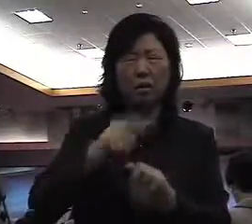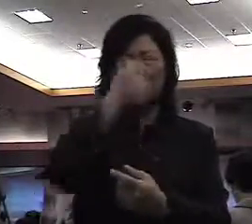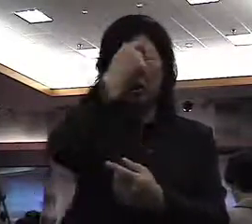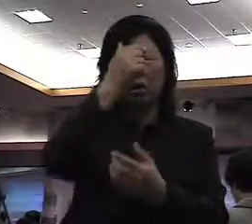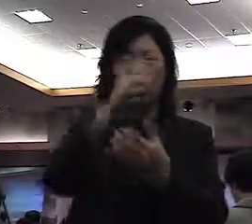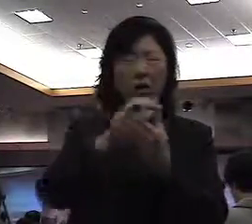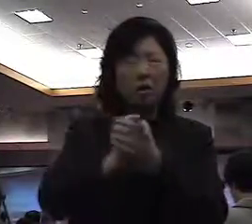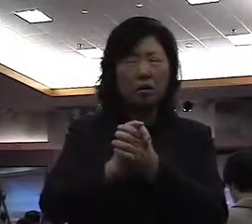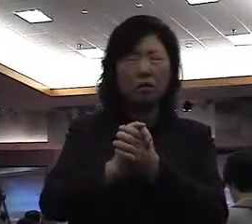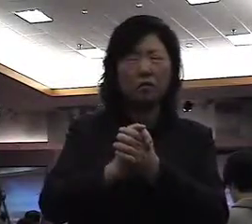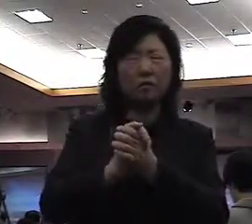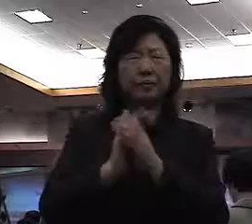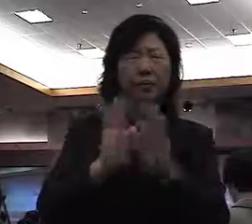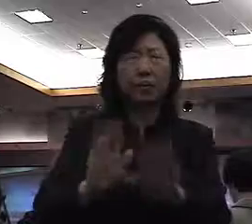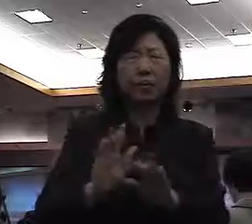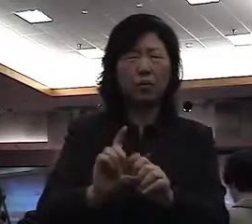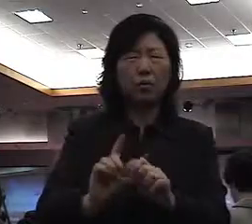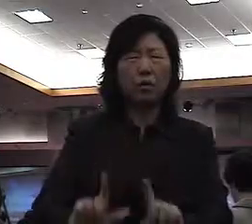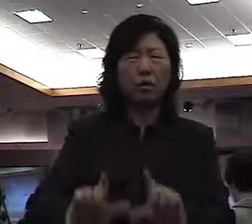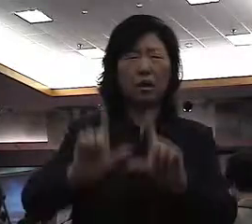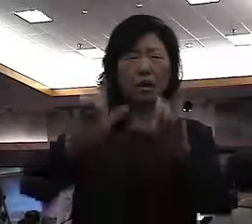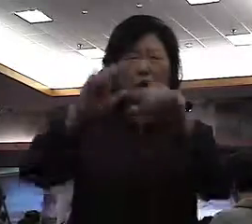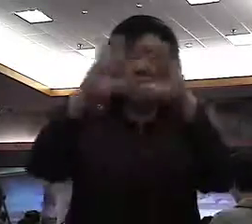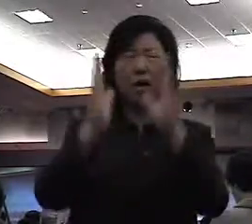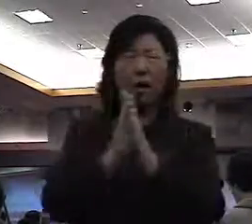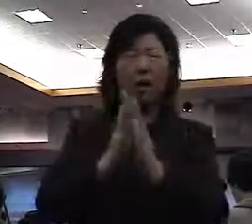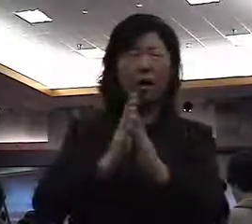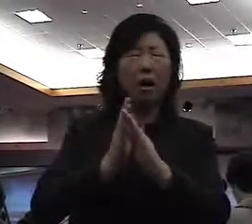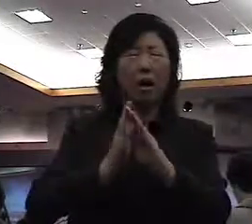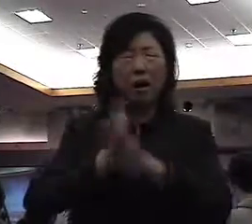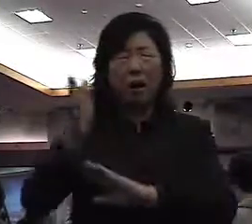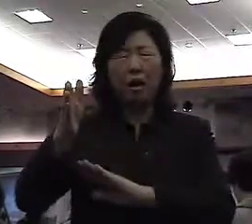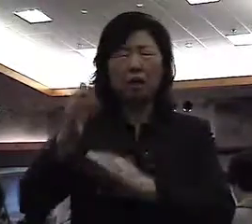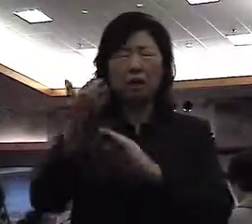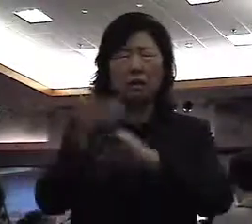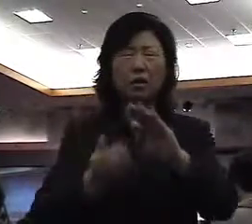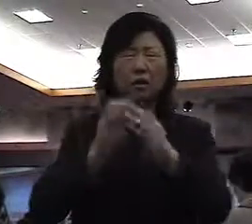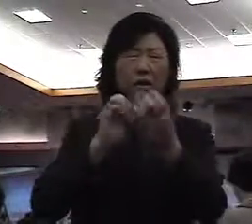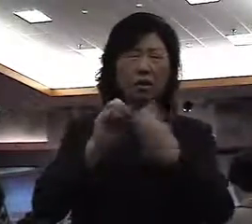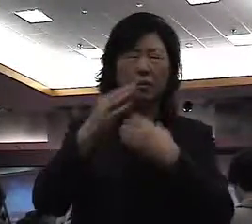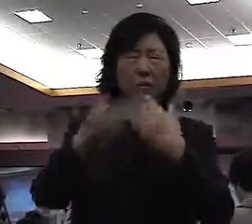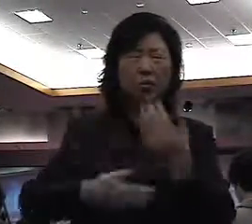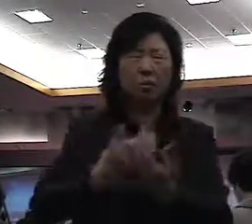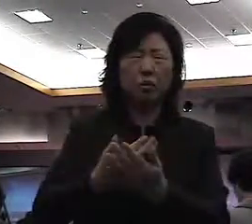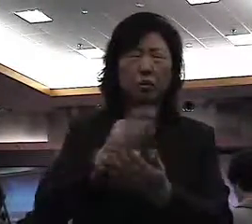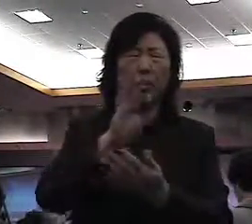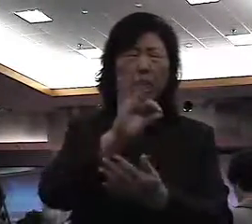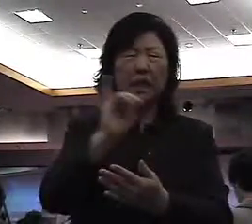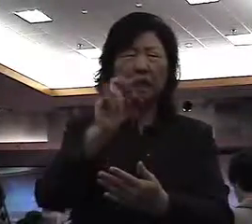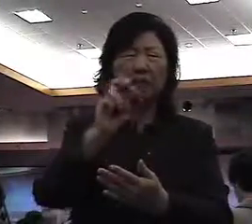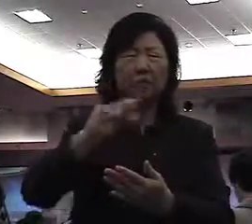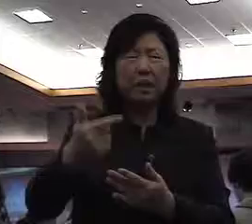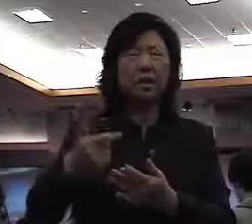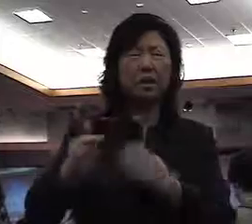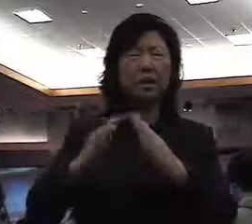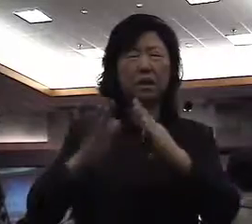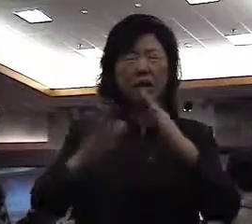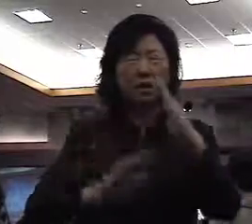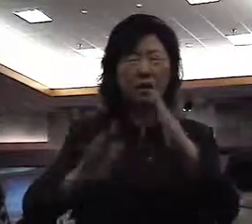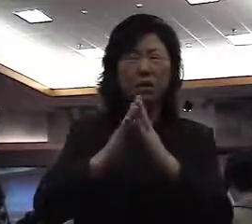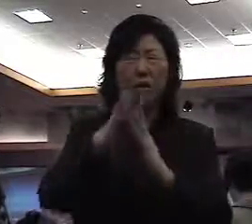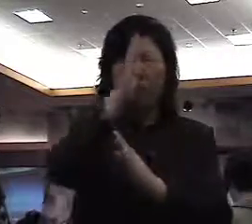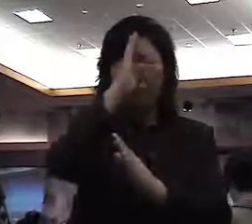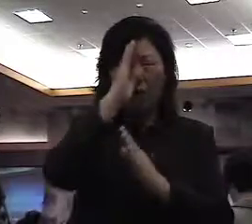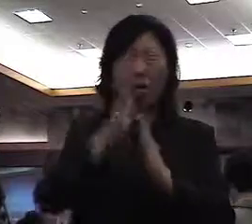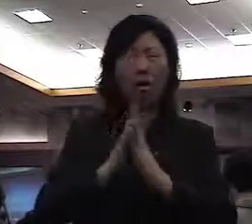주께서 금년이 다가기 전에 응답하여 주시옵소서. 우리 이민 가정들의 불화와 병고에